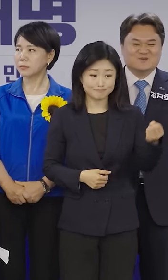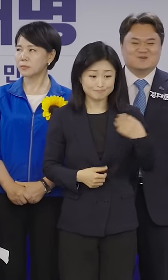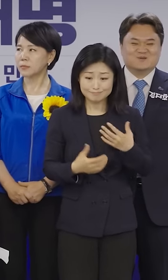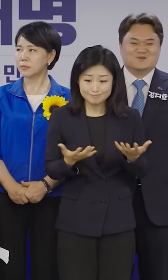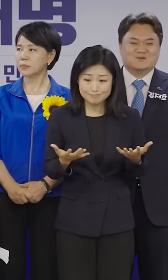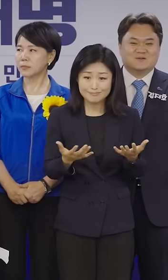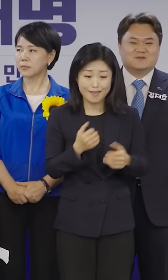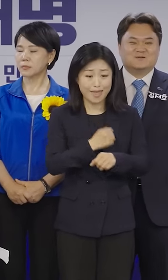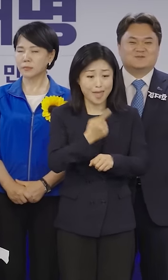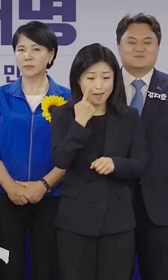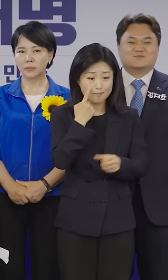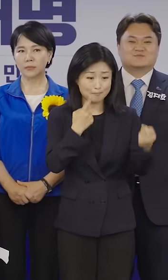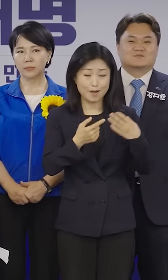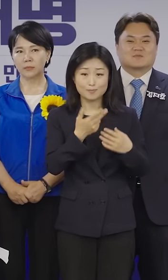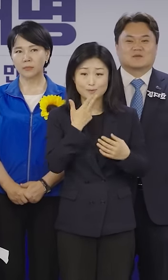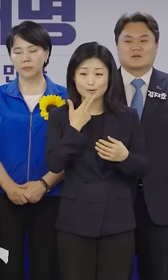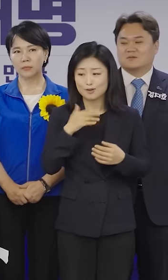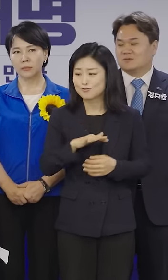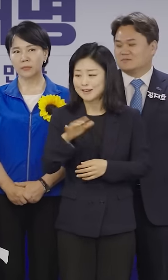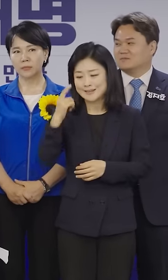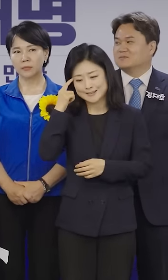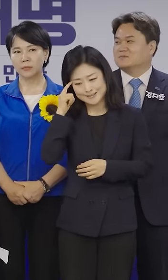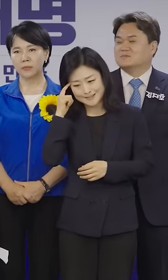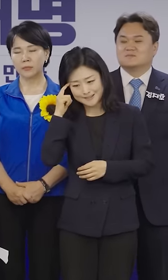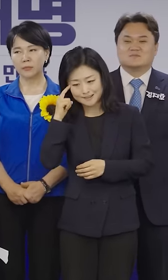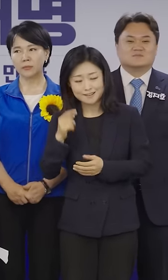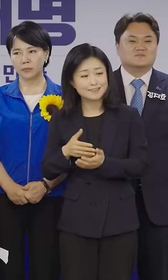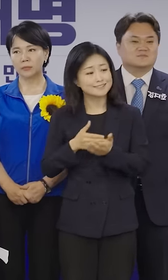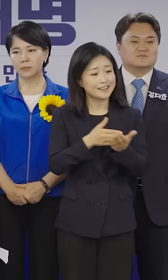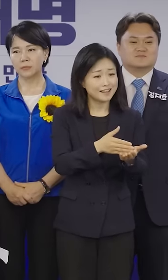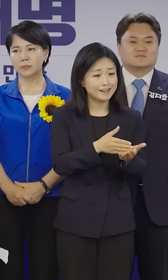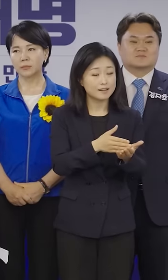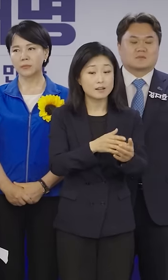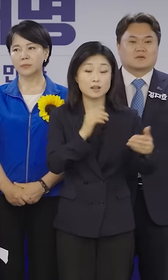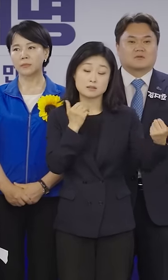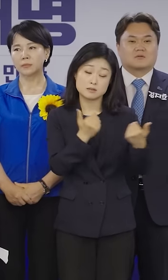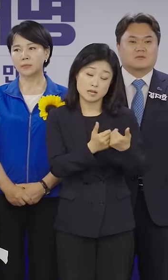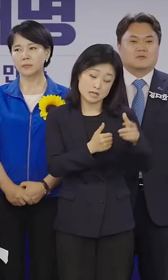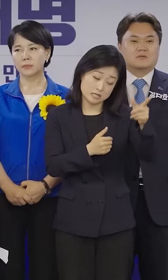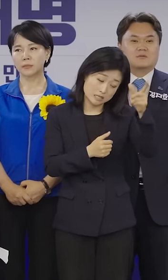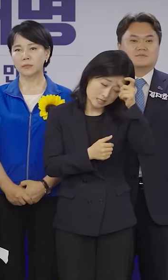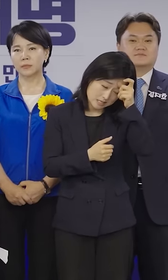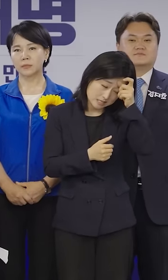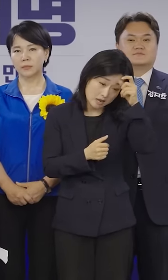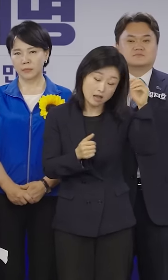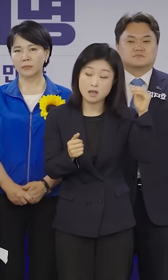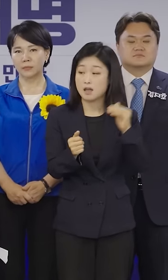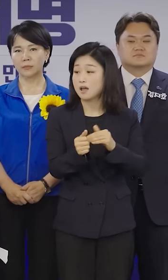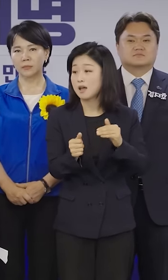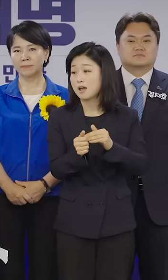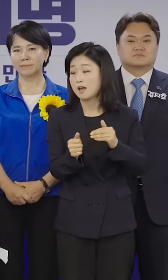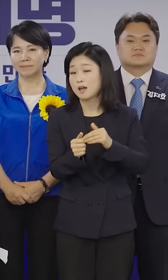하자는 건 없고 우리가 그나마 하자라고 하면 반대하고 발목만 잡으니